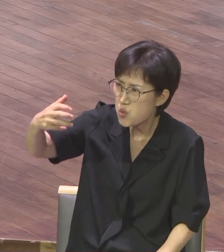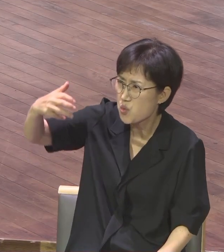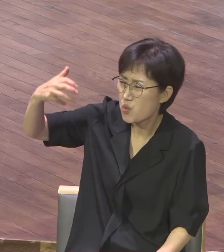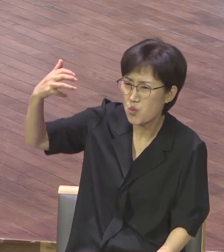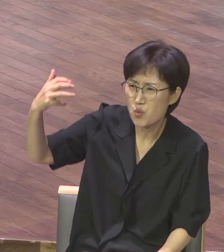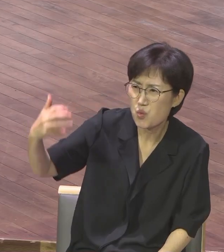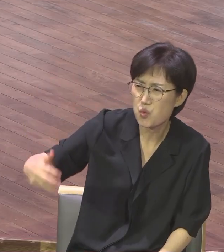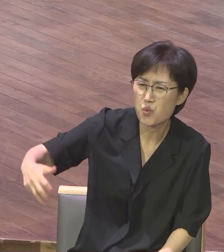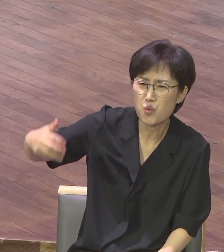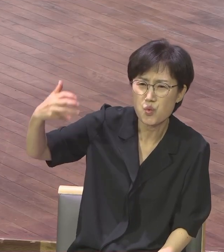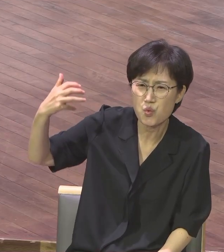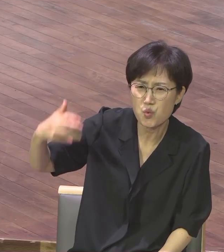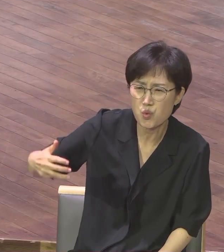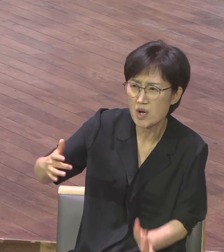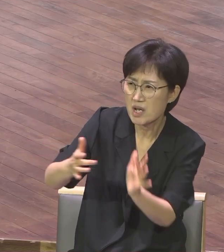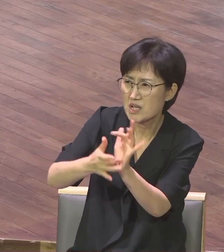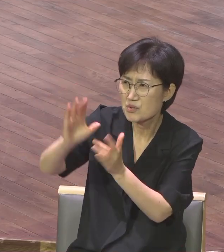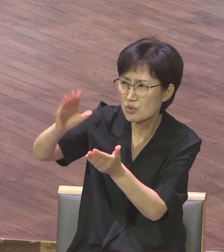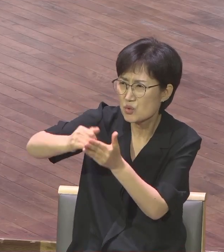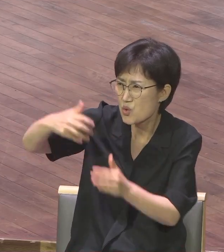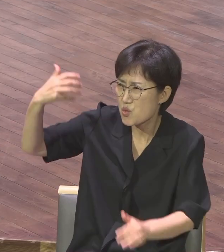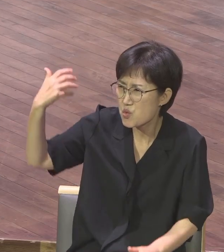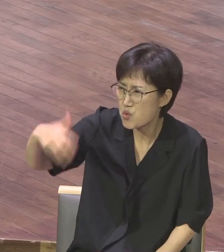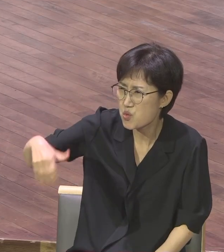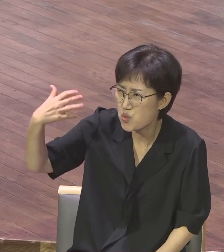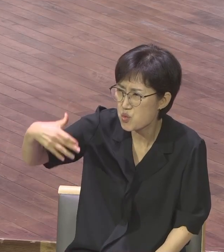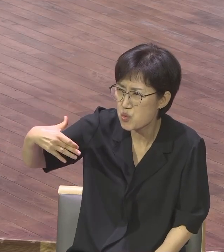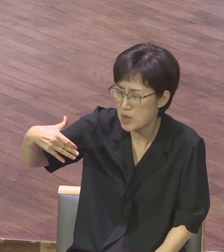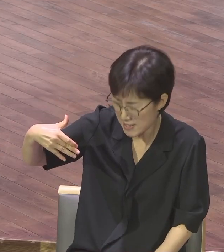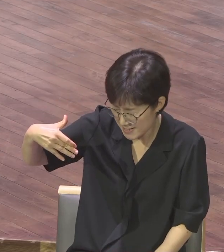그 엄청난 깊이를 좀 알아서